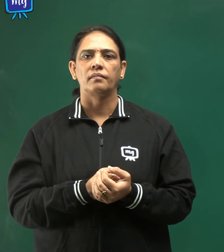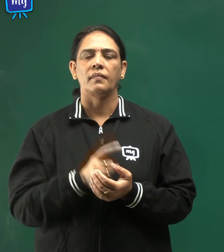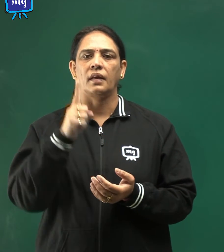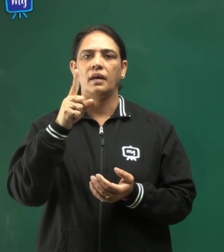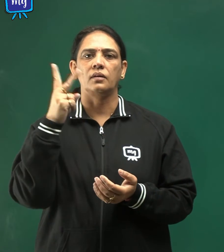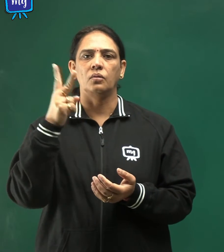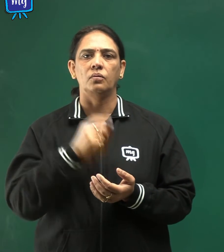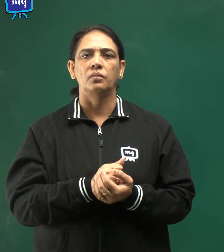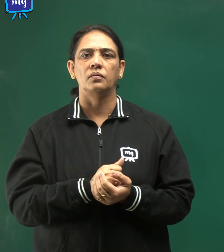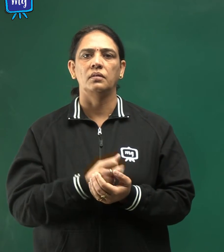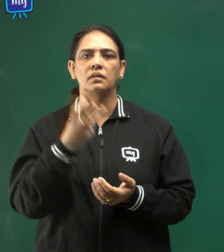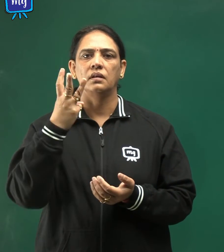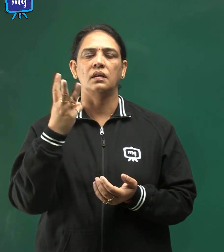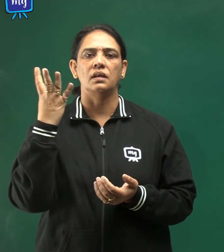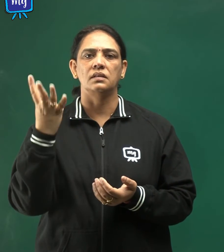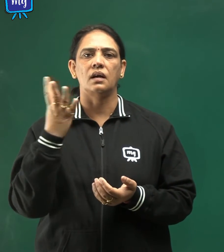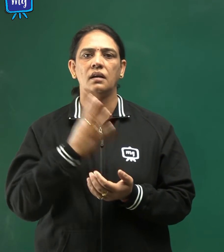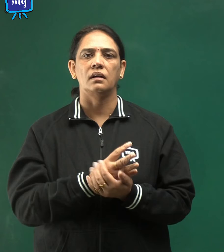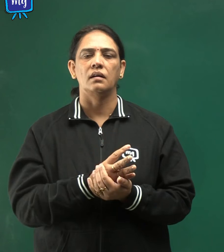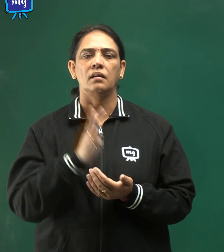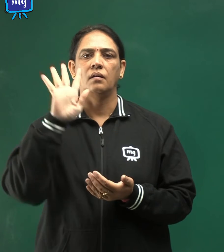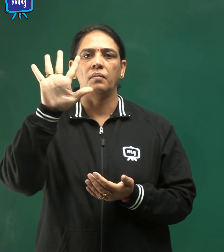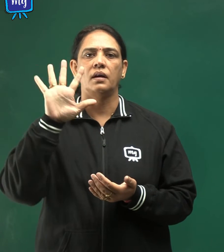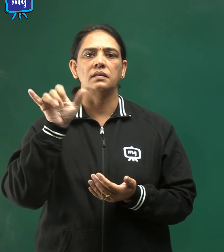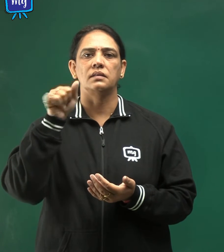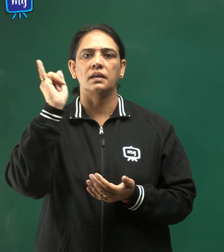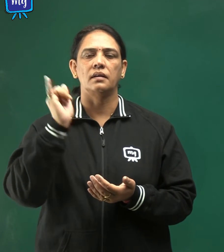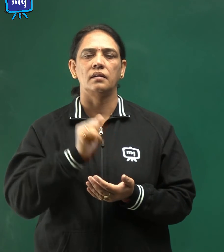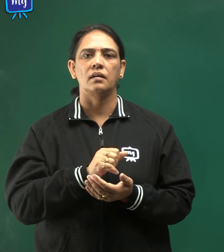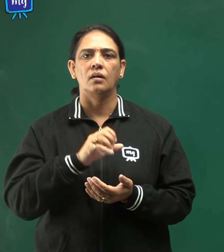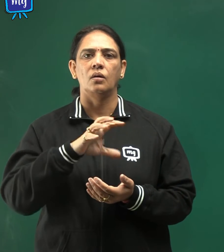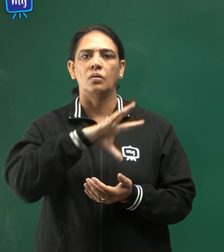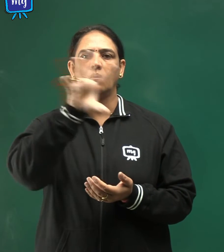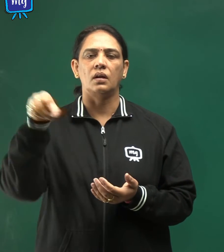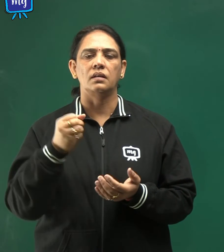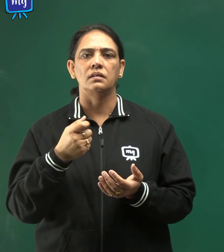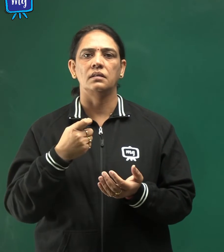1 2 3 4 5 6 कुल 6।